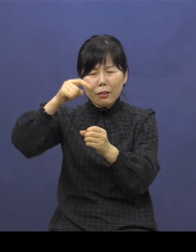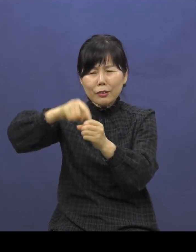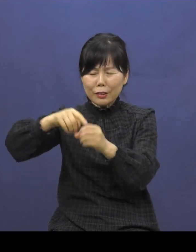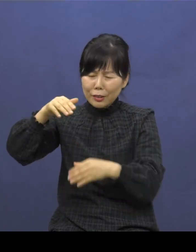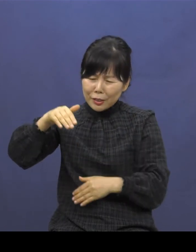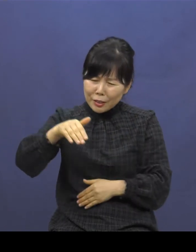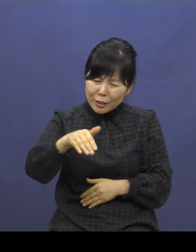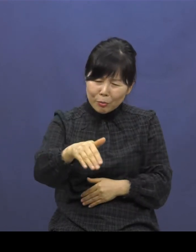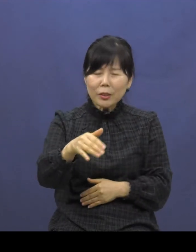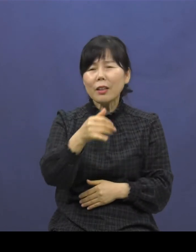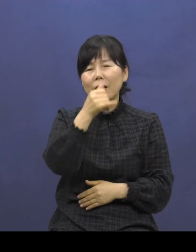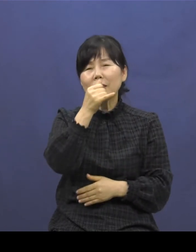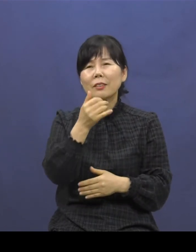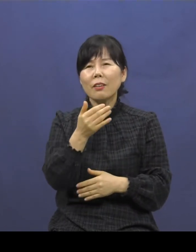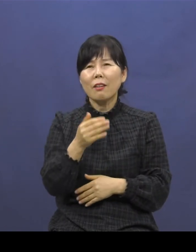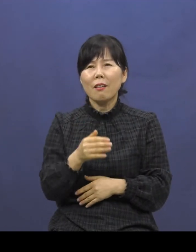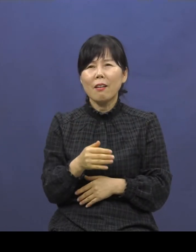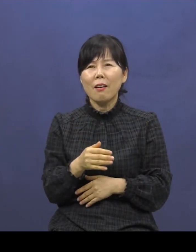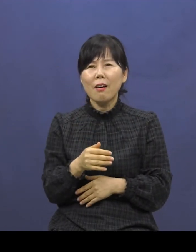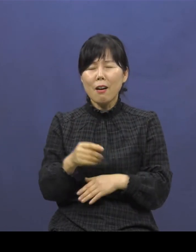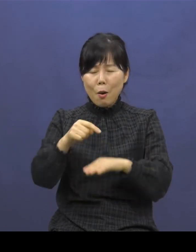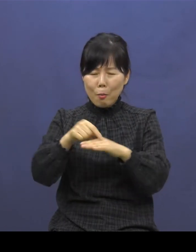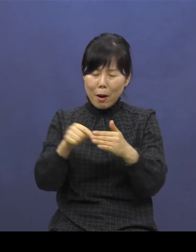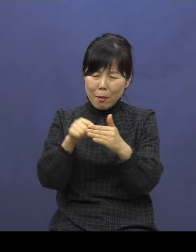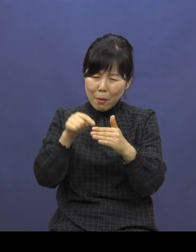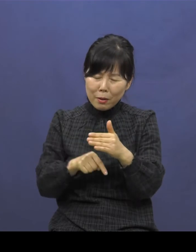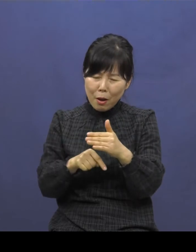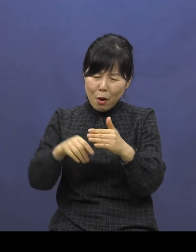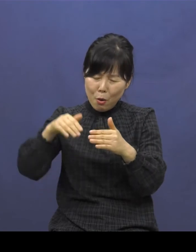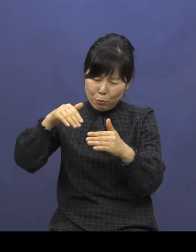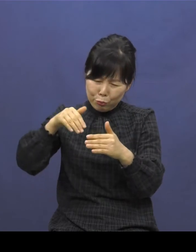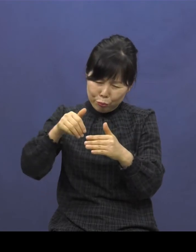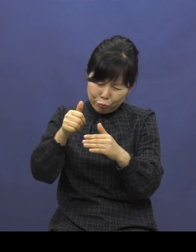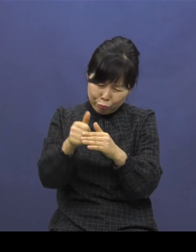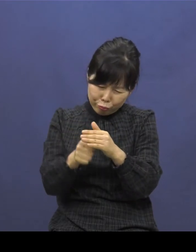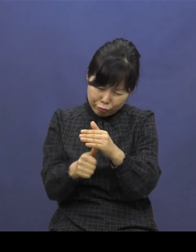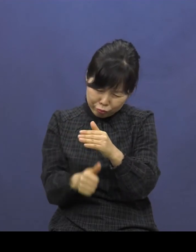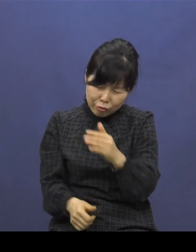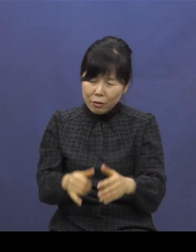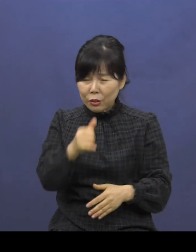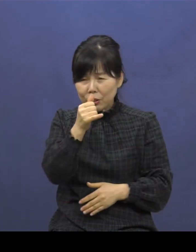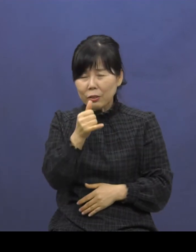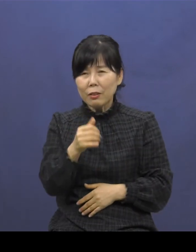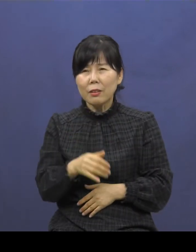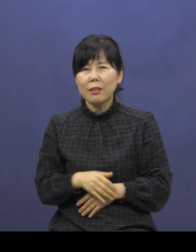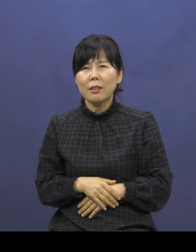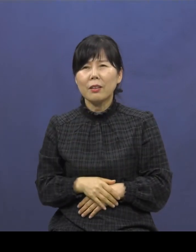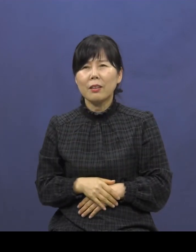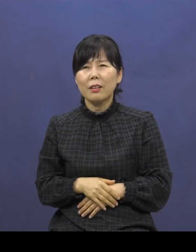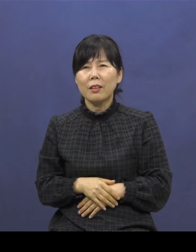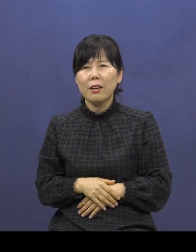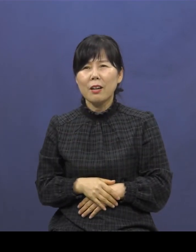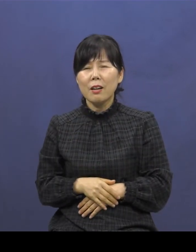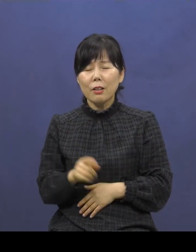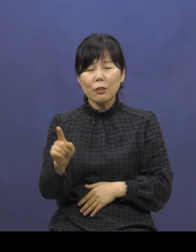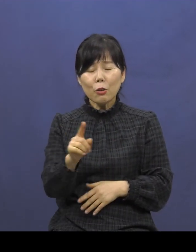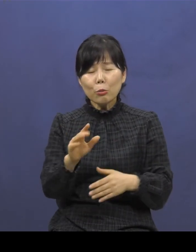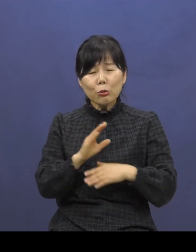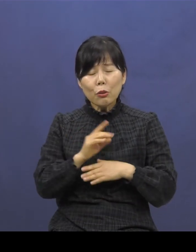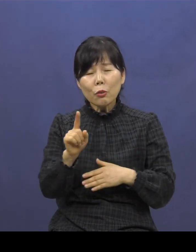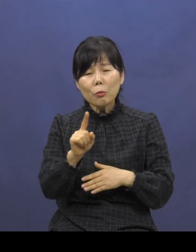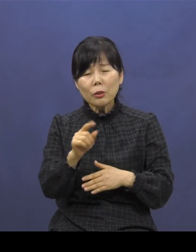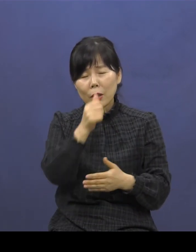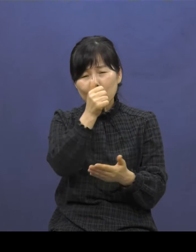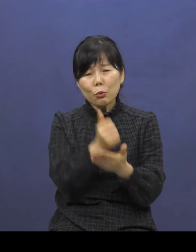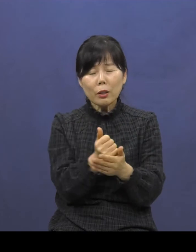내 마음이 무너지고 나면요, 정말 그 모든 것을 그냥 우리가 빠져버리는 거예요. 여러분, 정말 무서운 게 뭔지 아세요? 죄